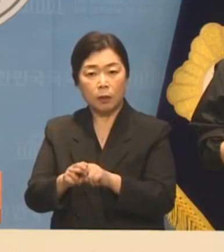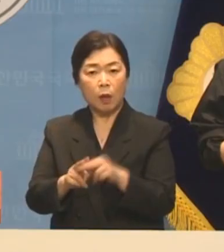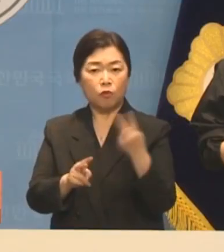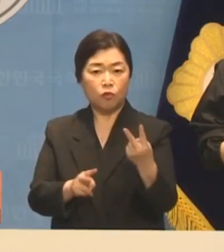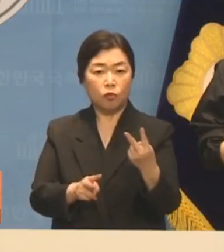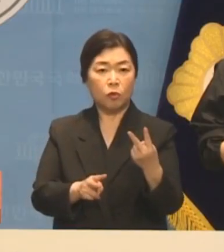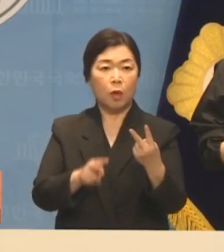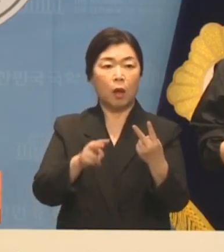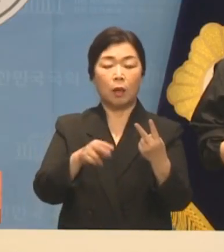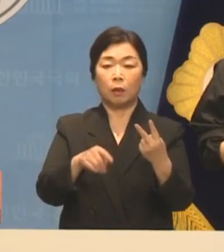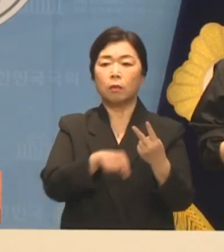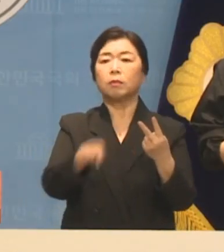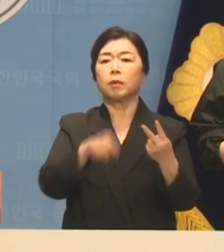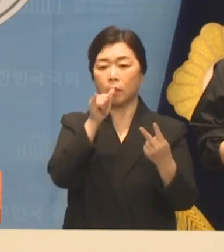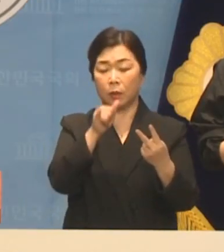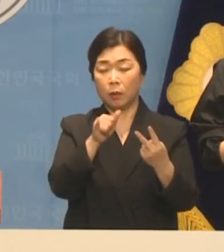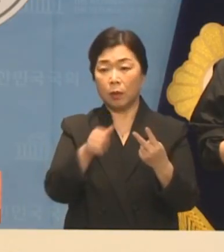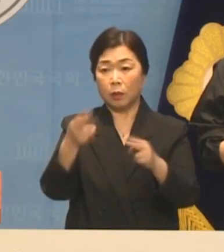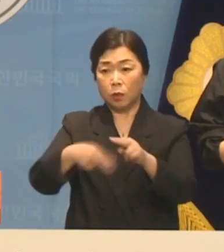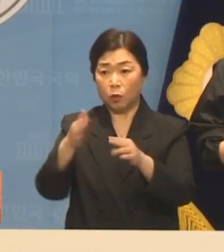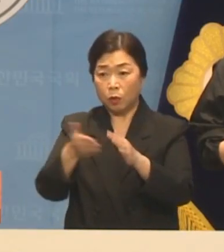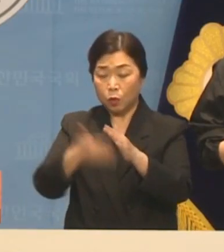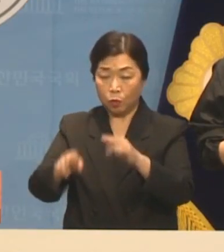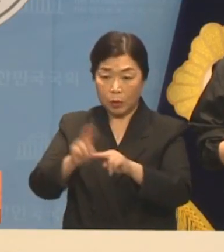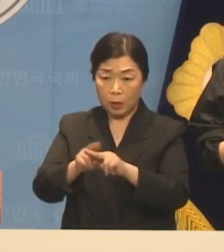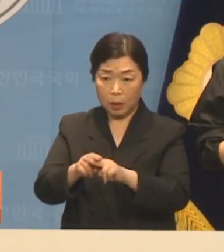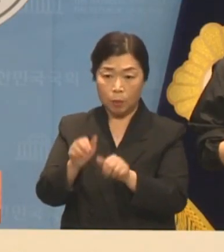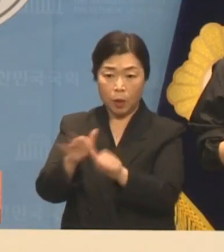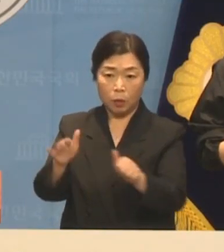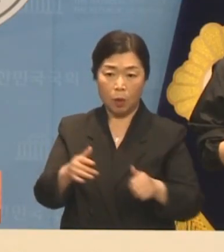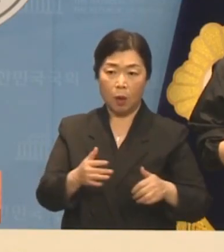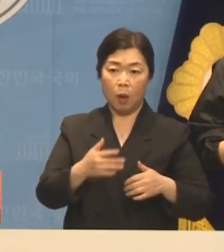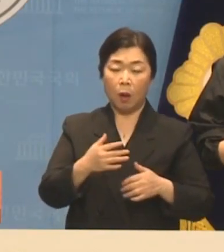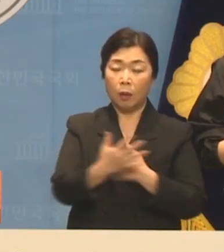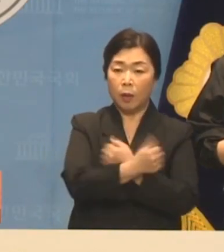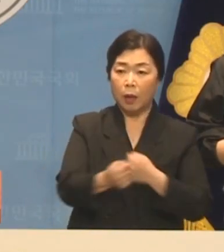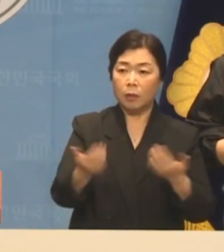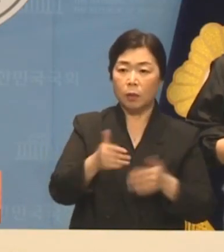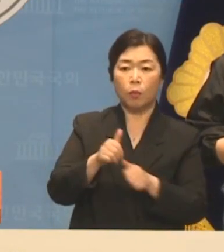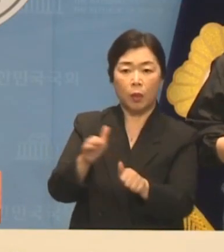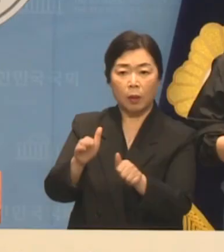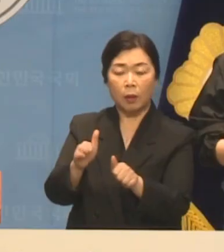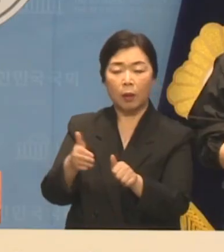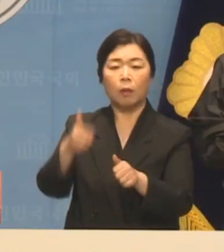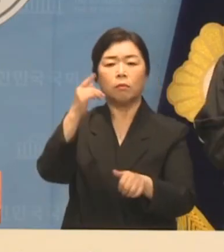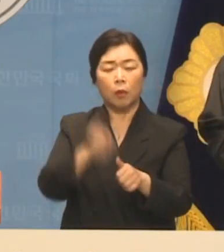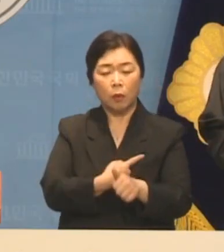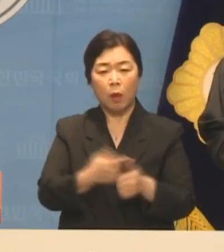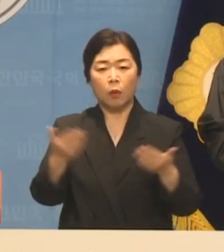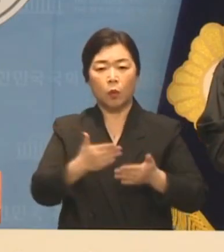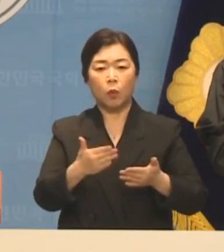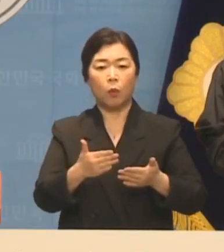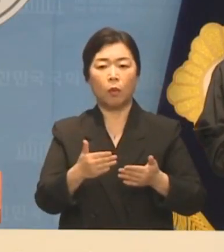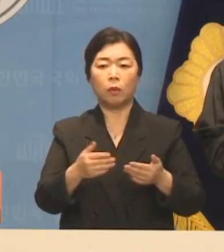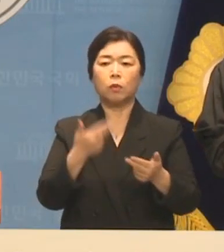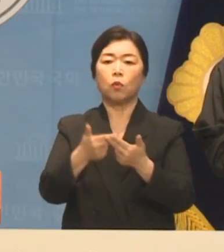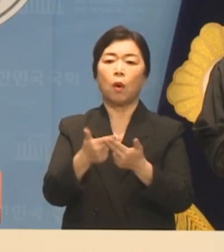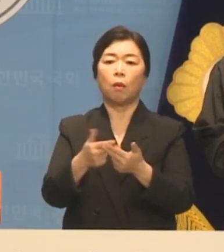노동자들을 착취의 수단일 뿐만 아니라 노동조합을 무력화하고 노동 3권을 무력화하기 위한 수단일